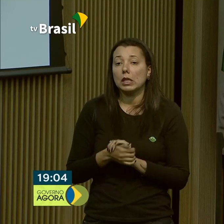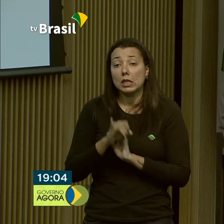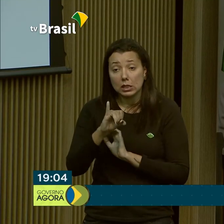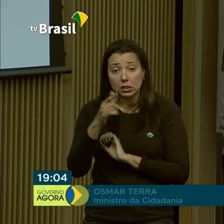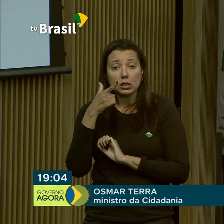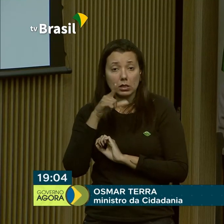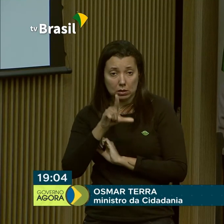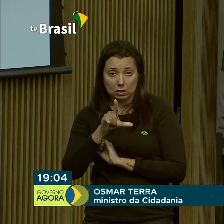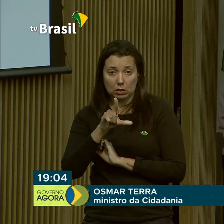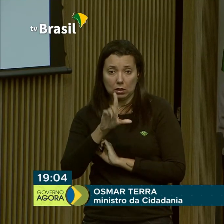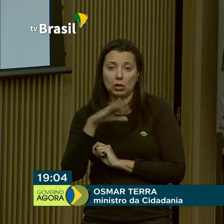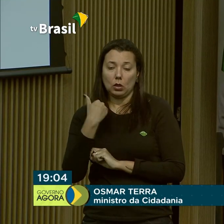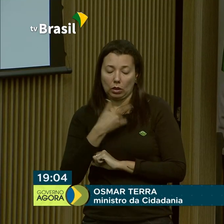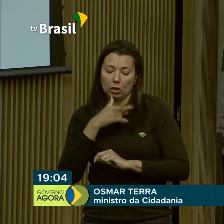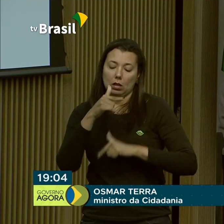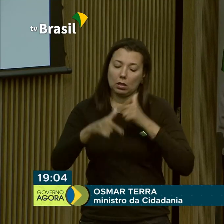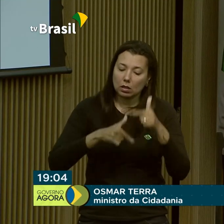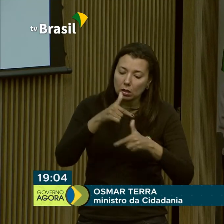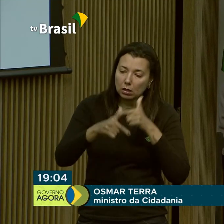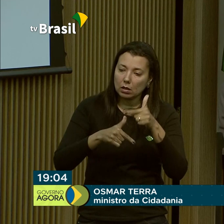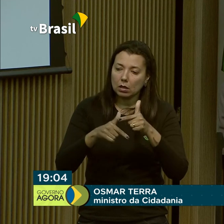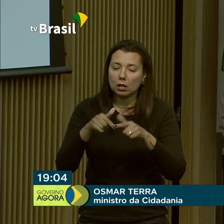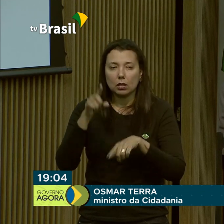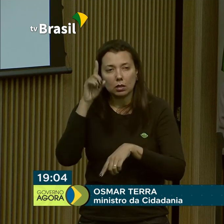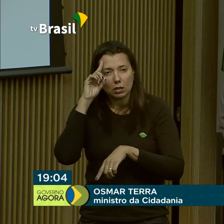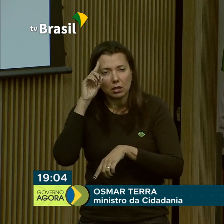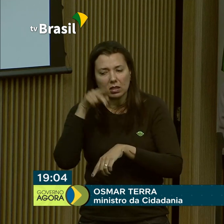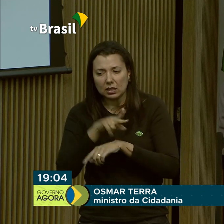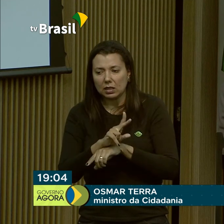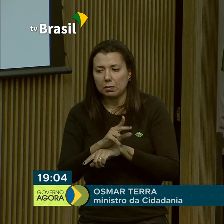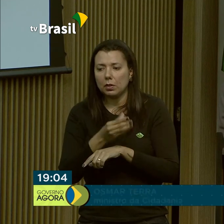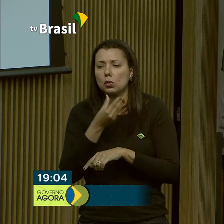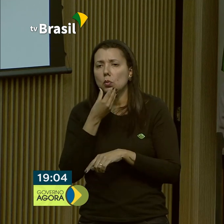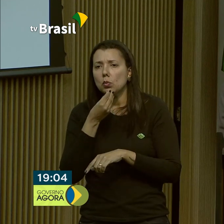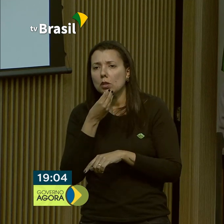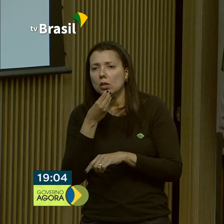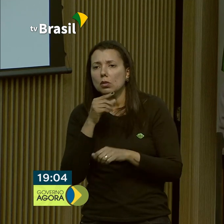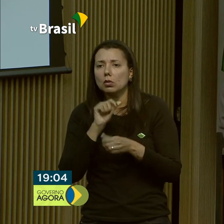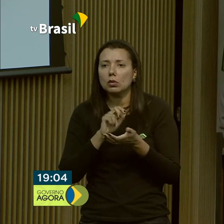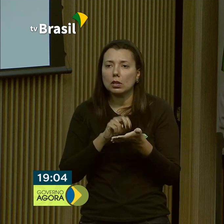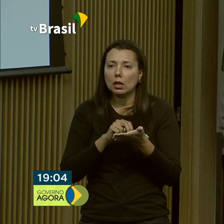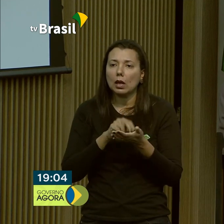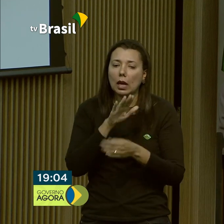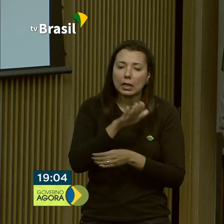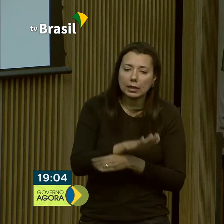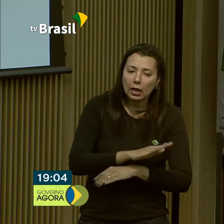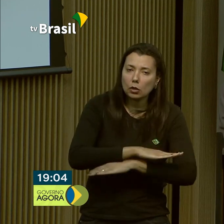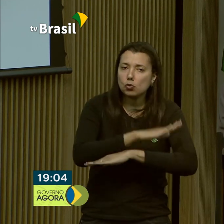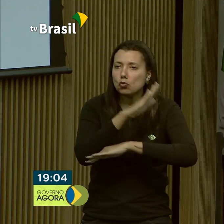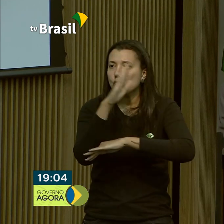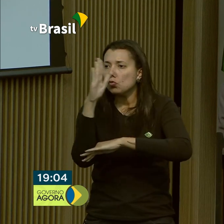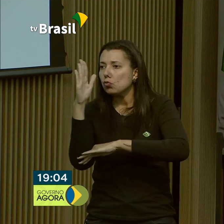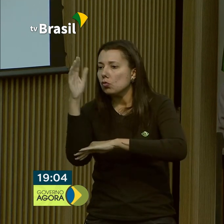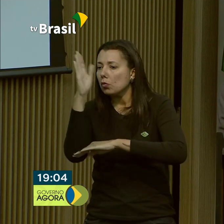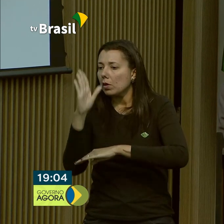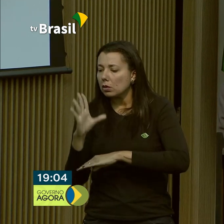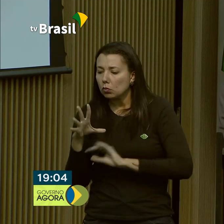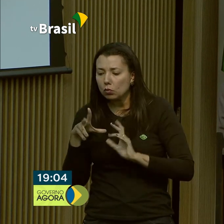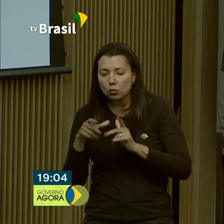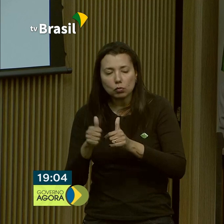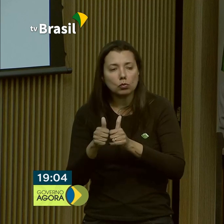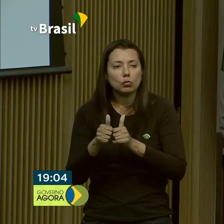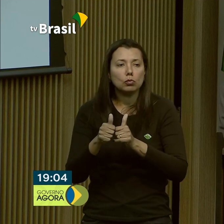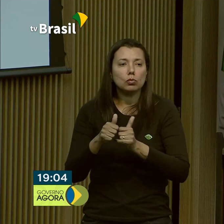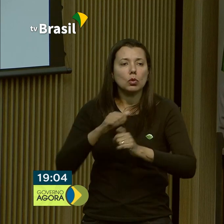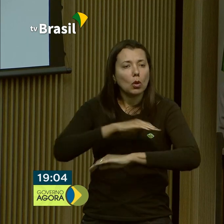conseguirmos e nós estamos trabalhando para isso ter todos os meninos no contraturno da escola no brasil inteiro de todos os